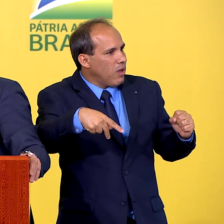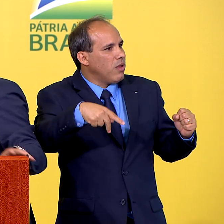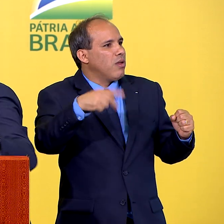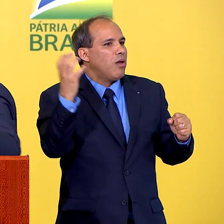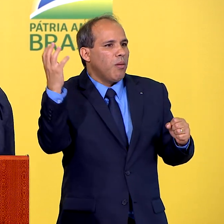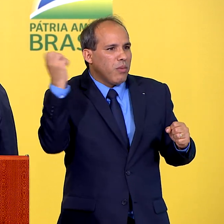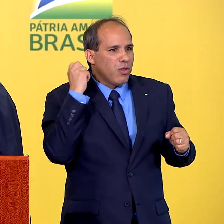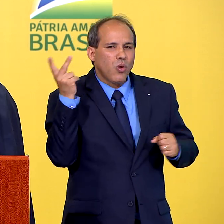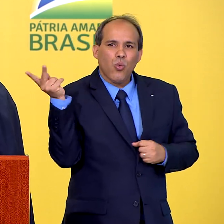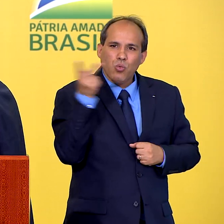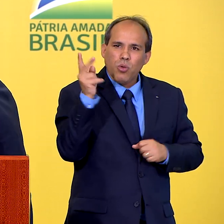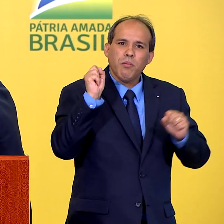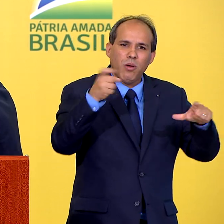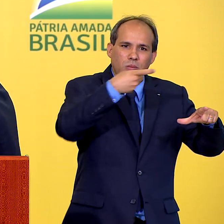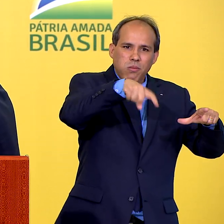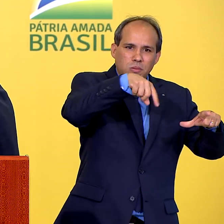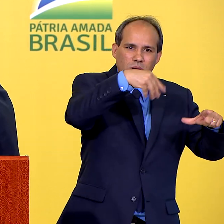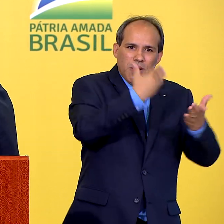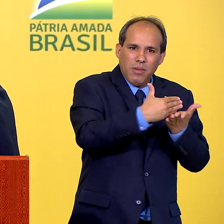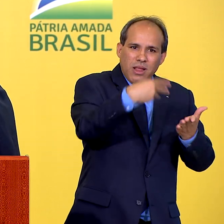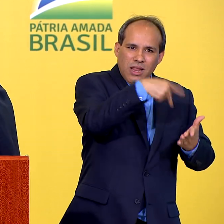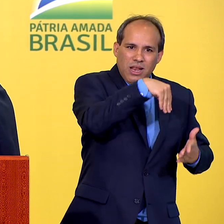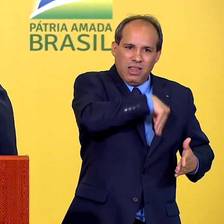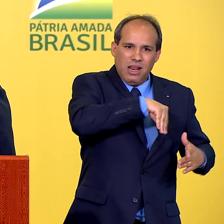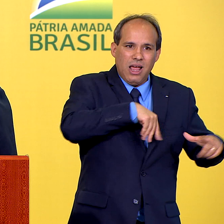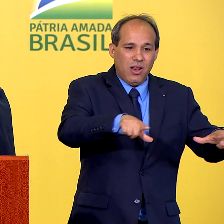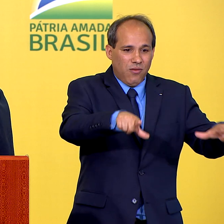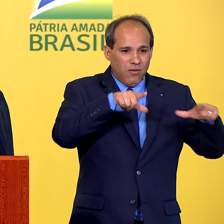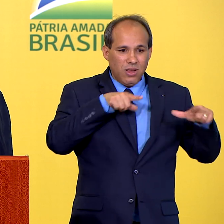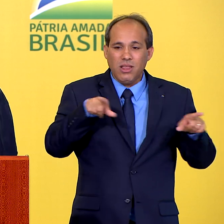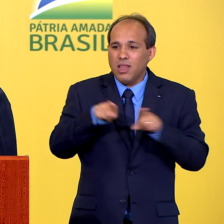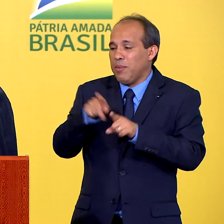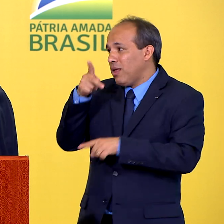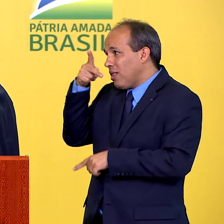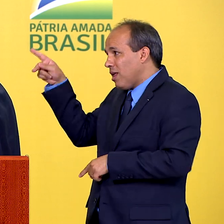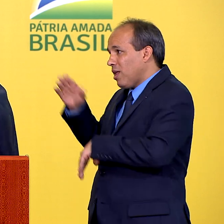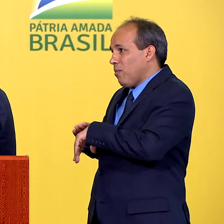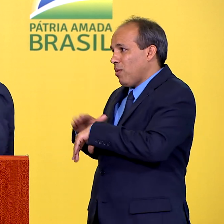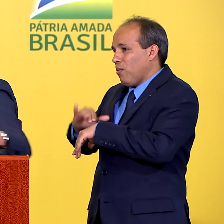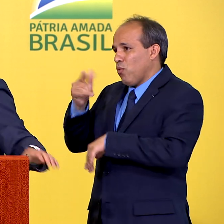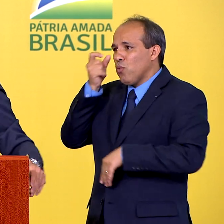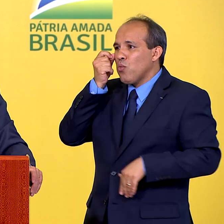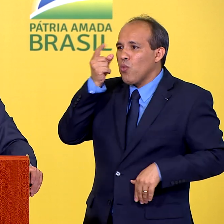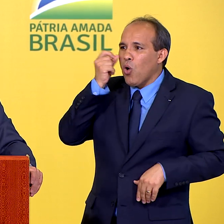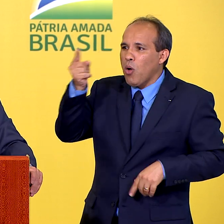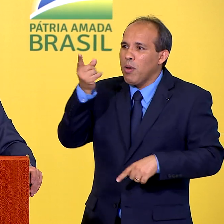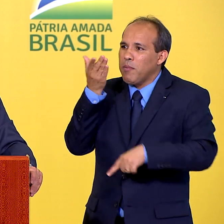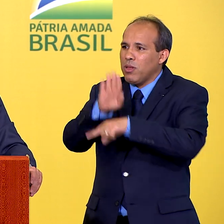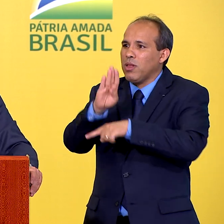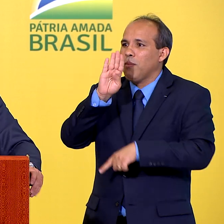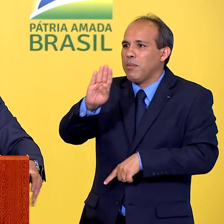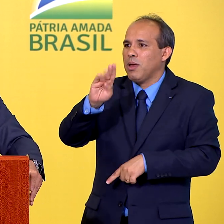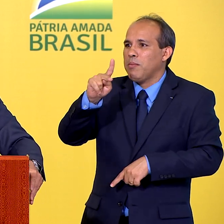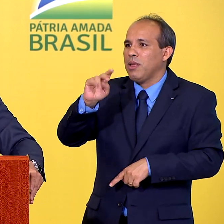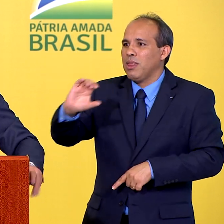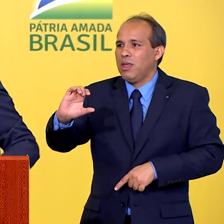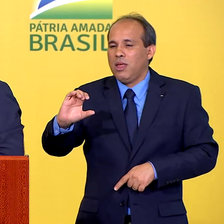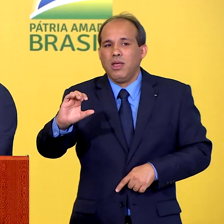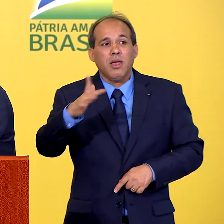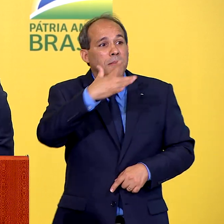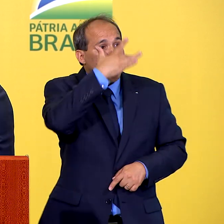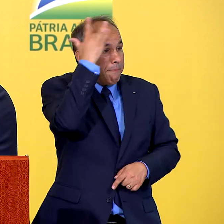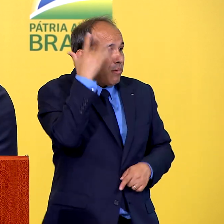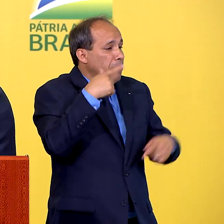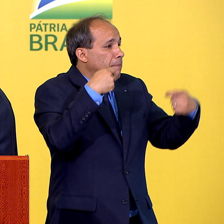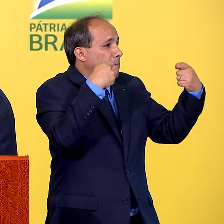pensionistas, mas também é, ministro João Roma, por uma ação decisiva de Vossa Excelência, para o BPC, aqueles